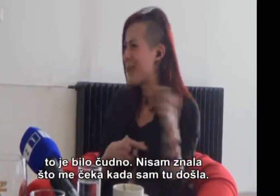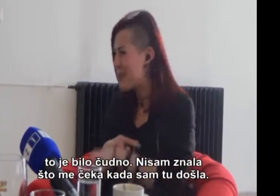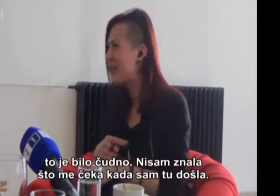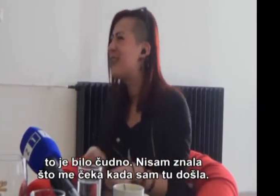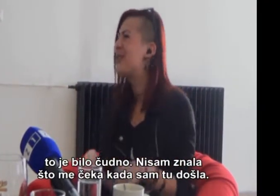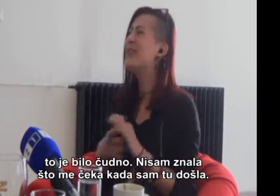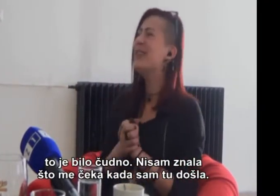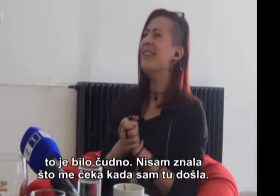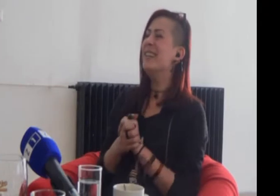sam došla tu.